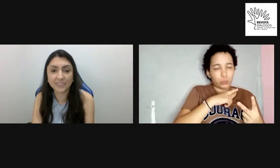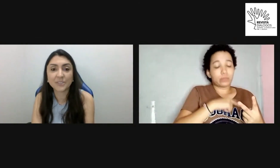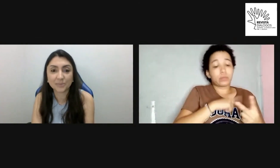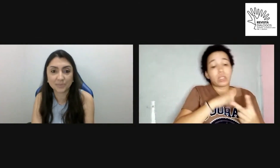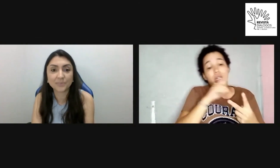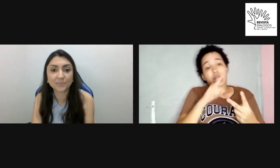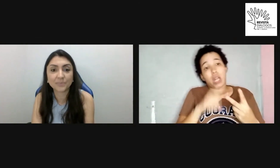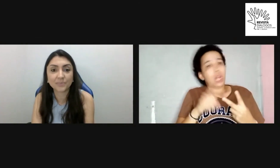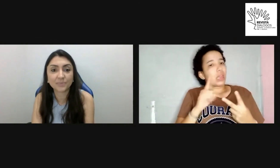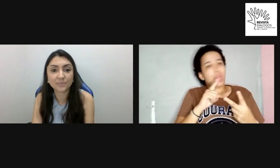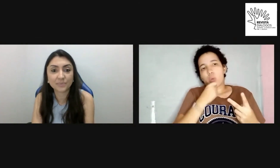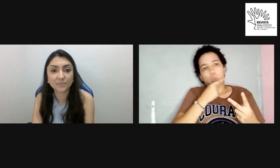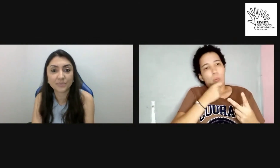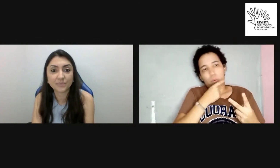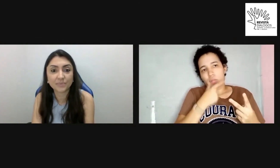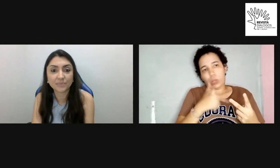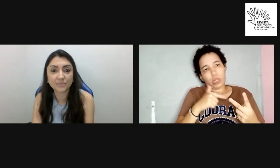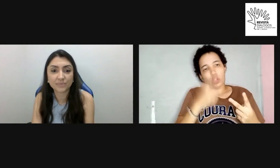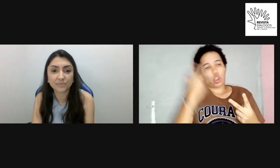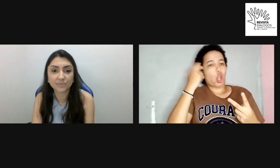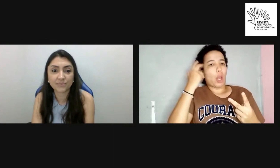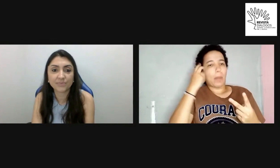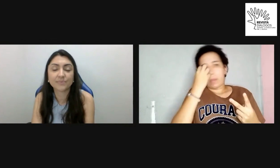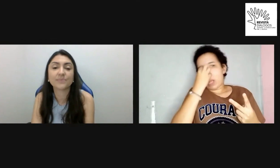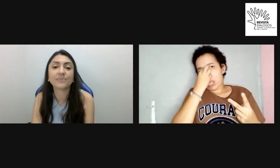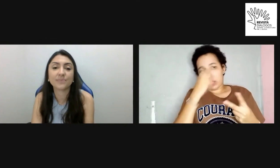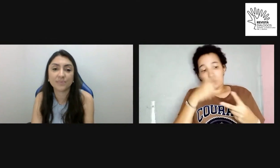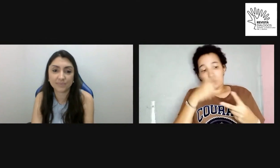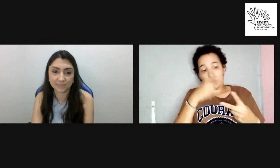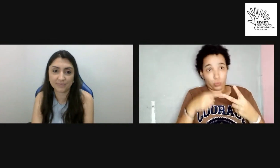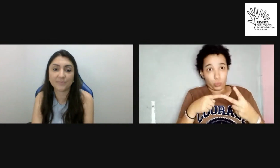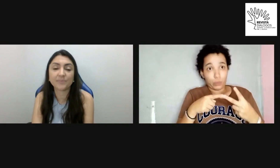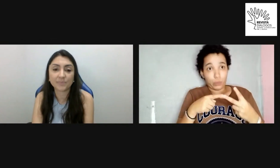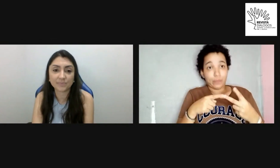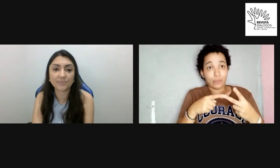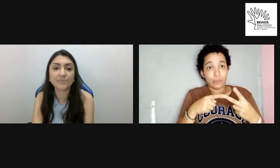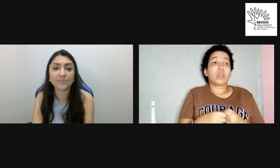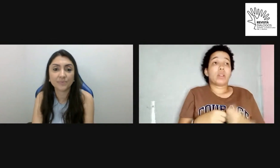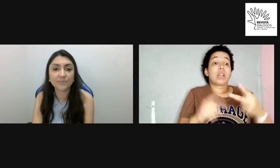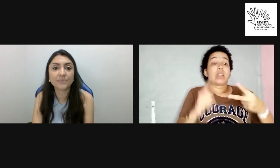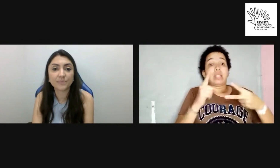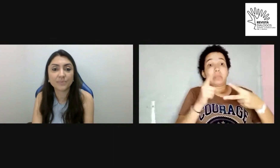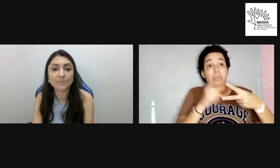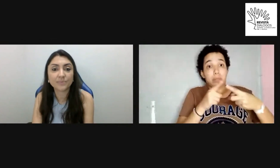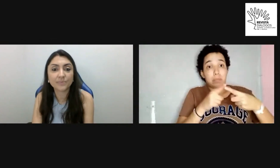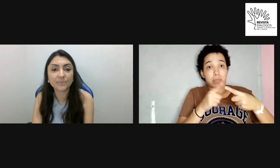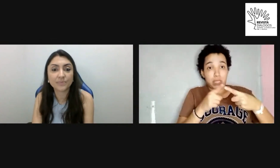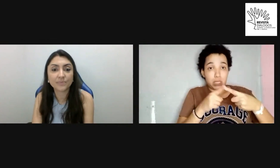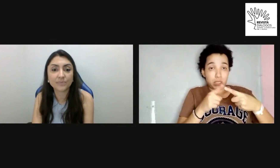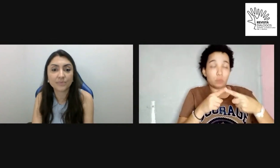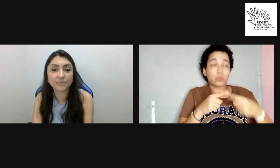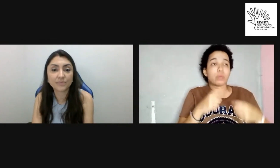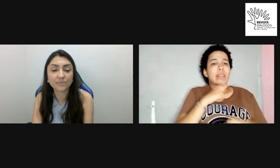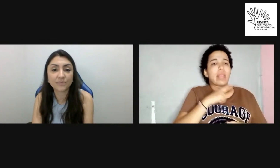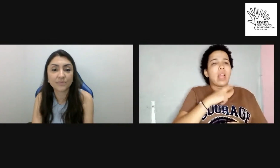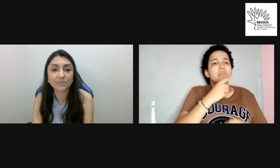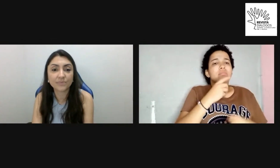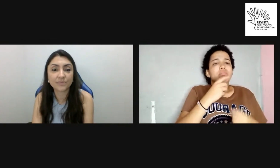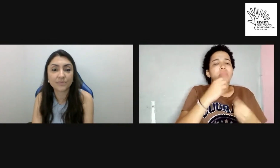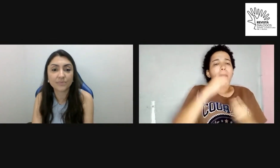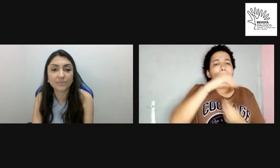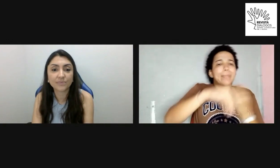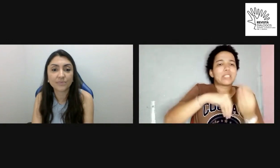usada pelos palhaços. E o outro não está relacionado à palhaçaria, e sim a fatos cotidianos. Nesse